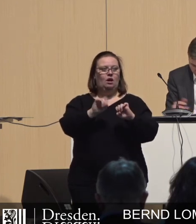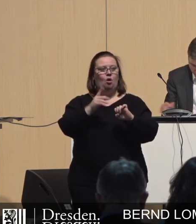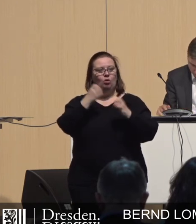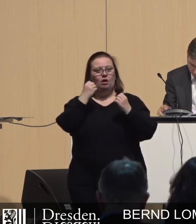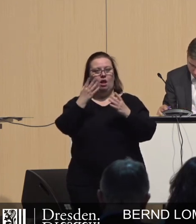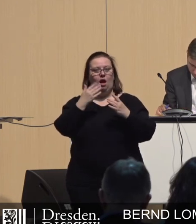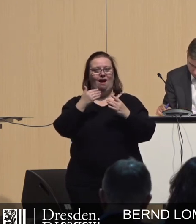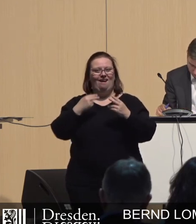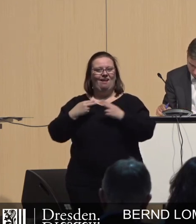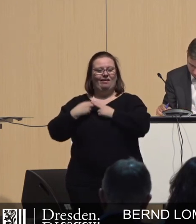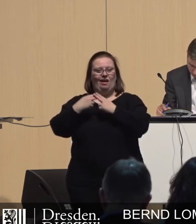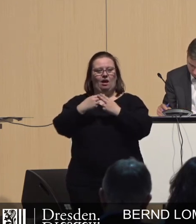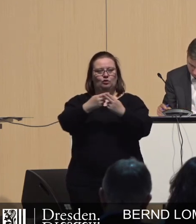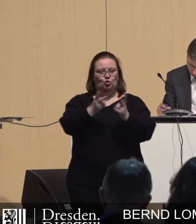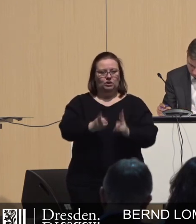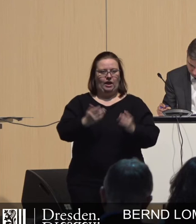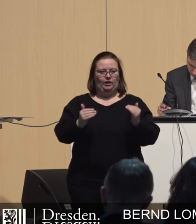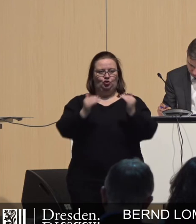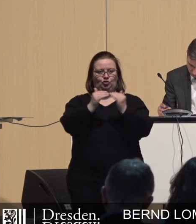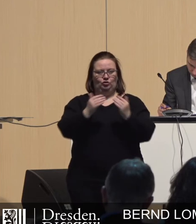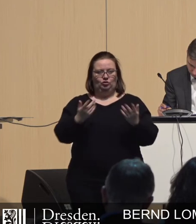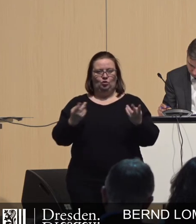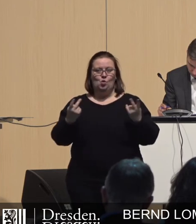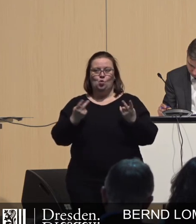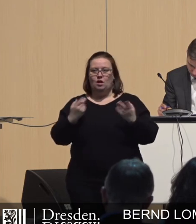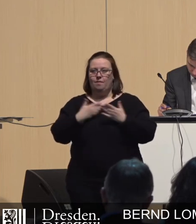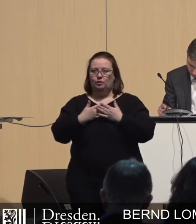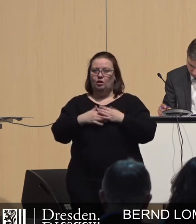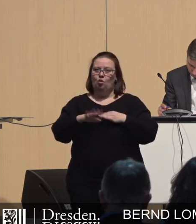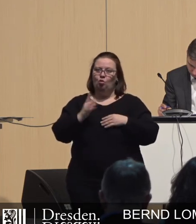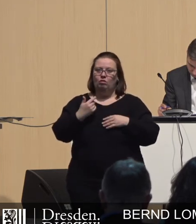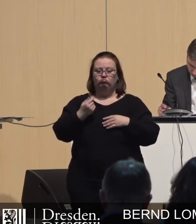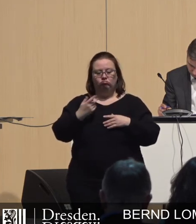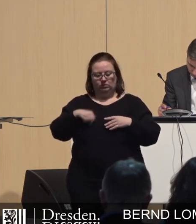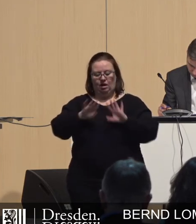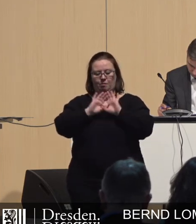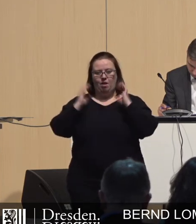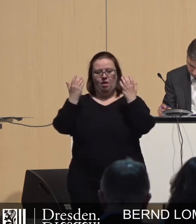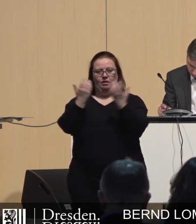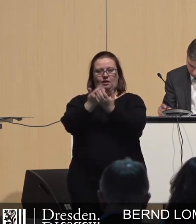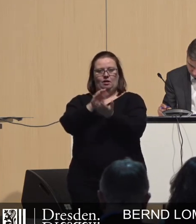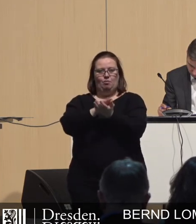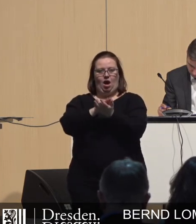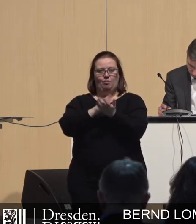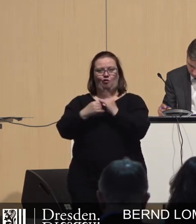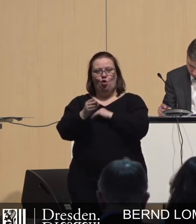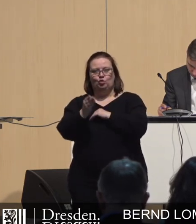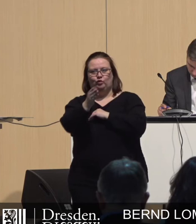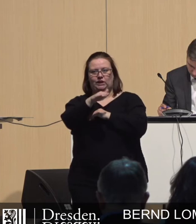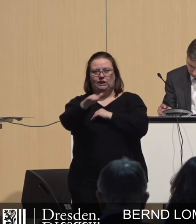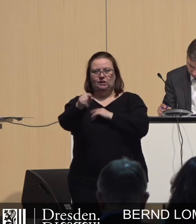auch Generationengerechtigkeit. Oder anders ausgesprochen, wir möchten einen Planeten hinterlassen, der auch den